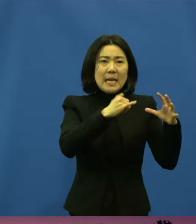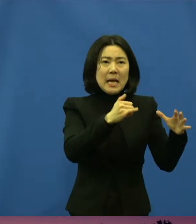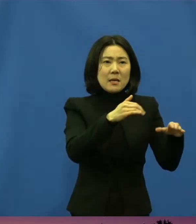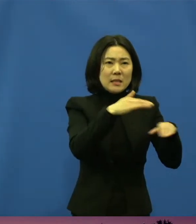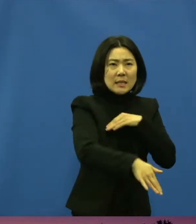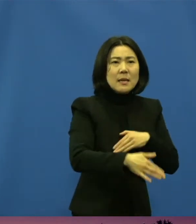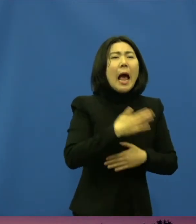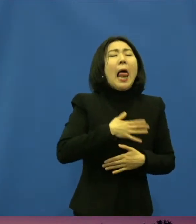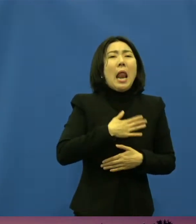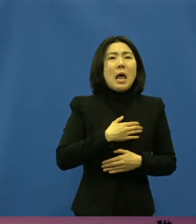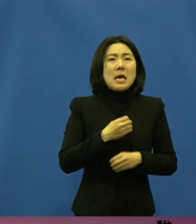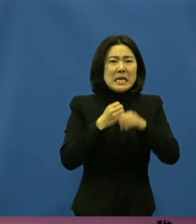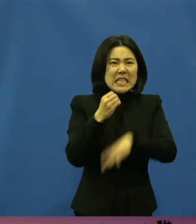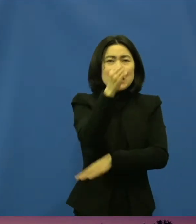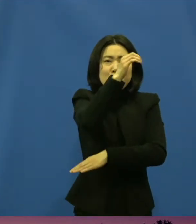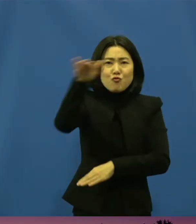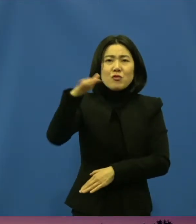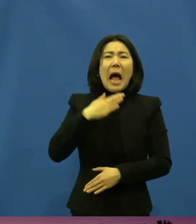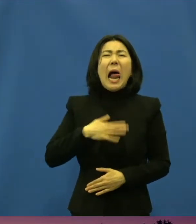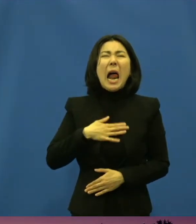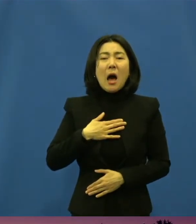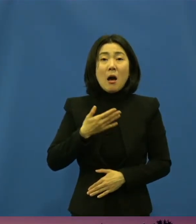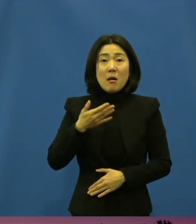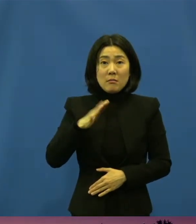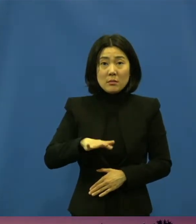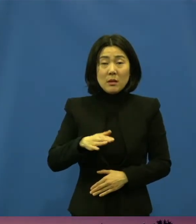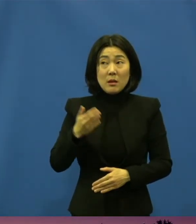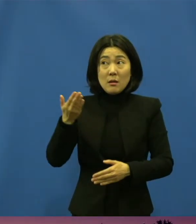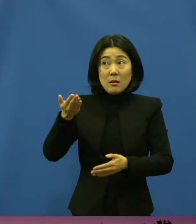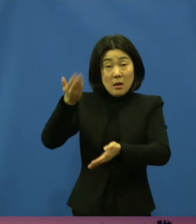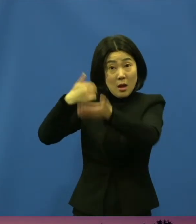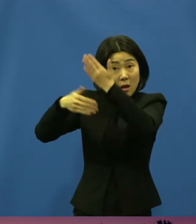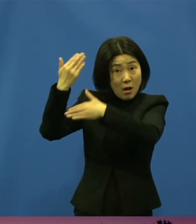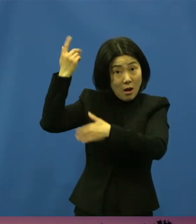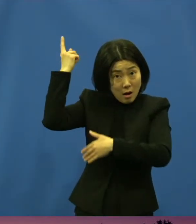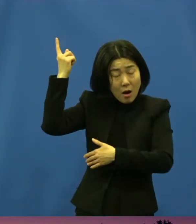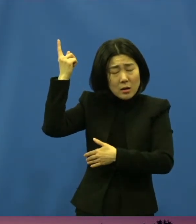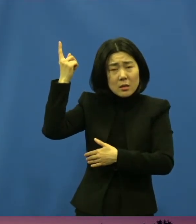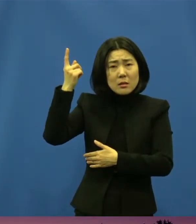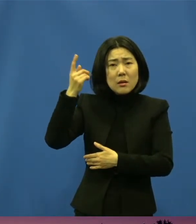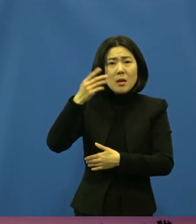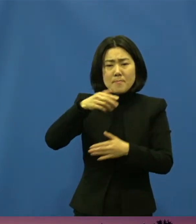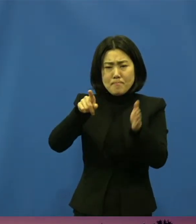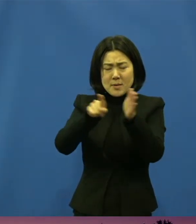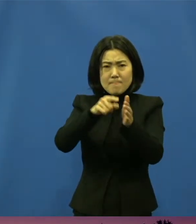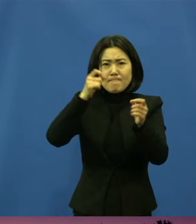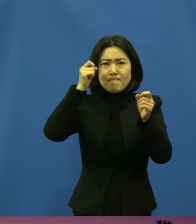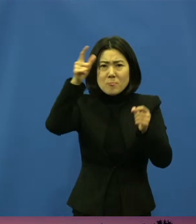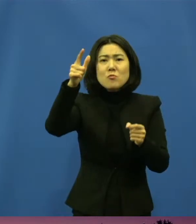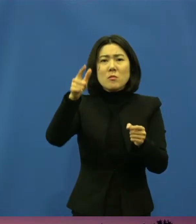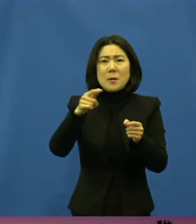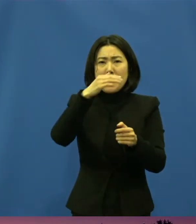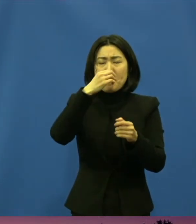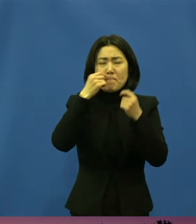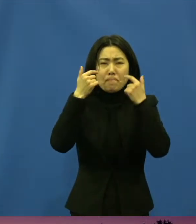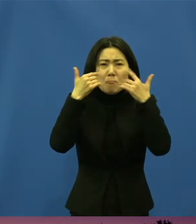쫙 했어요. 그죠? 십계명 확실하게 가르쳤어요. 네.